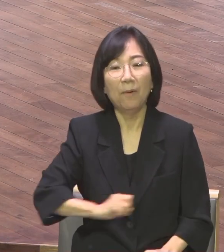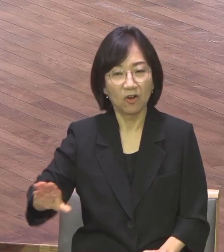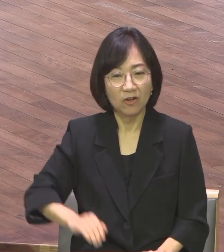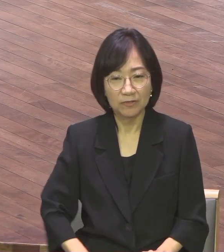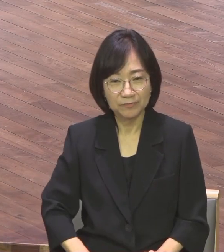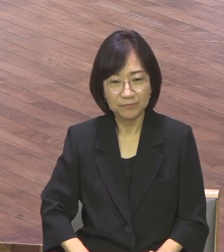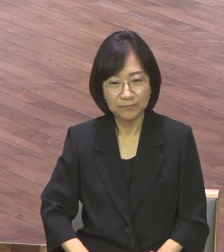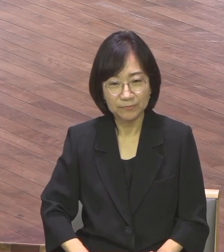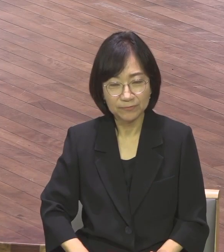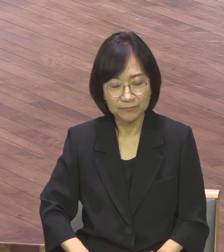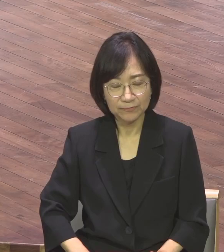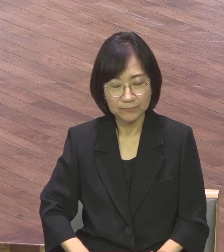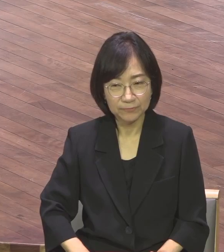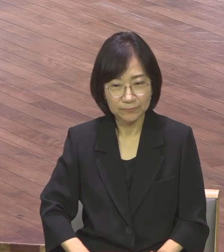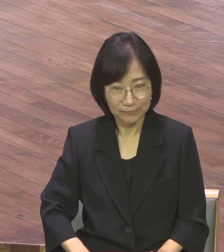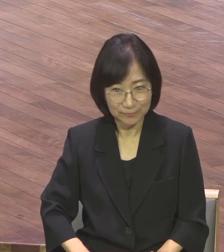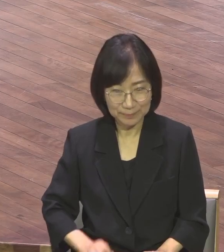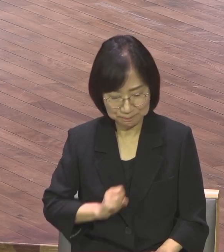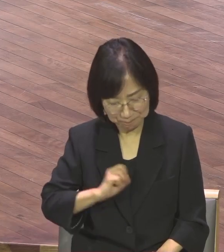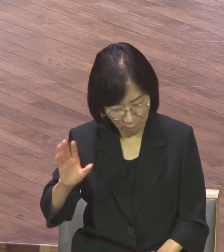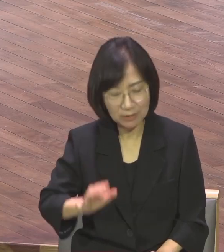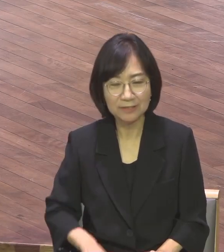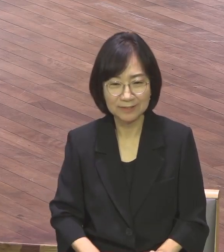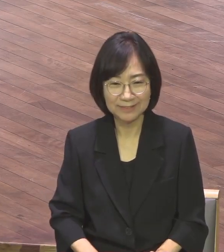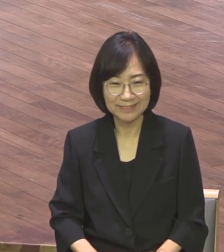거예요. 주로 요즘 젊은